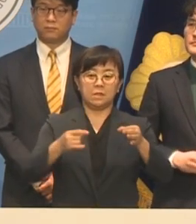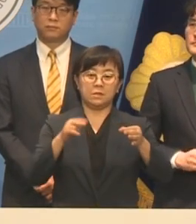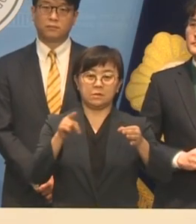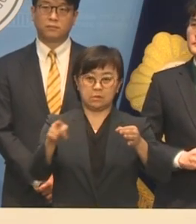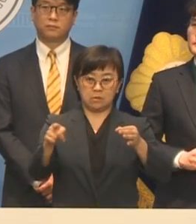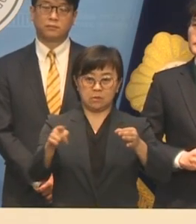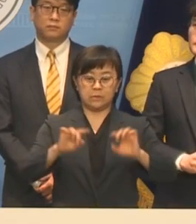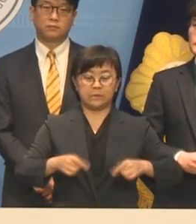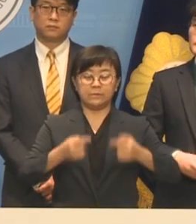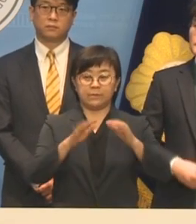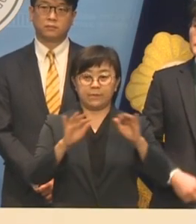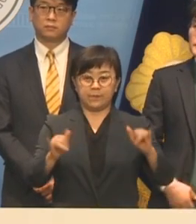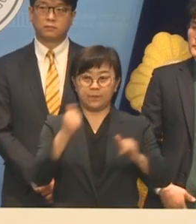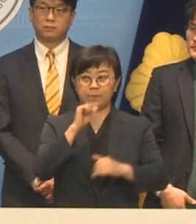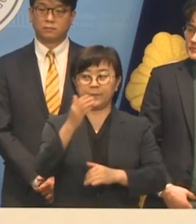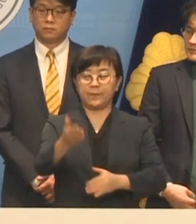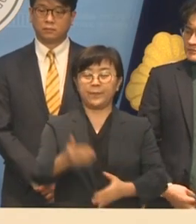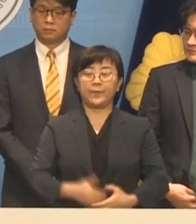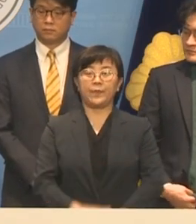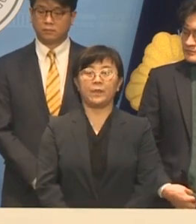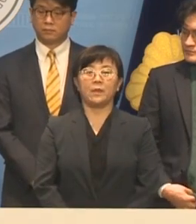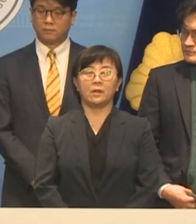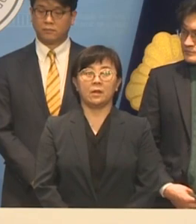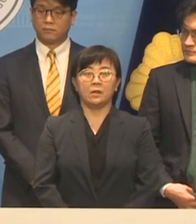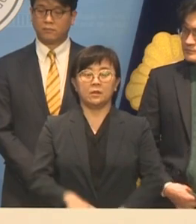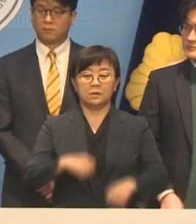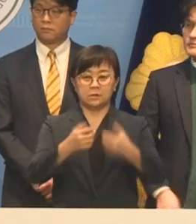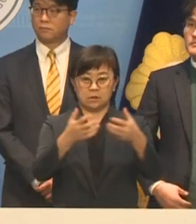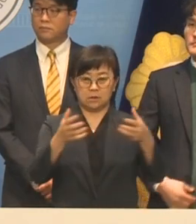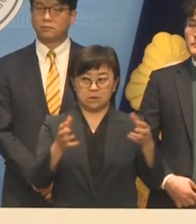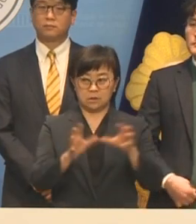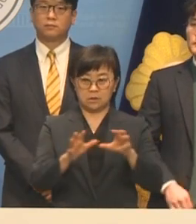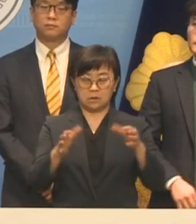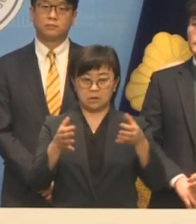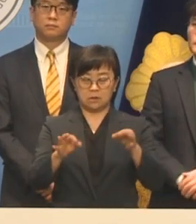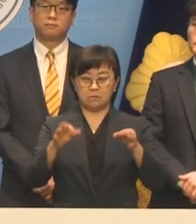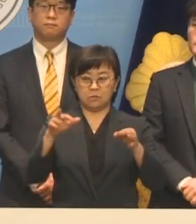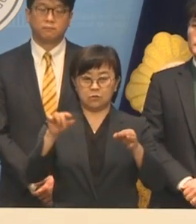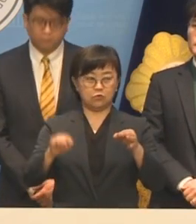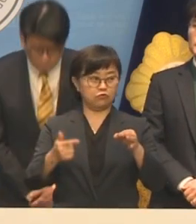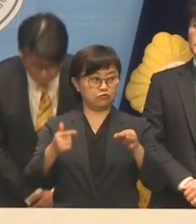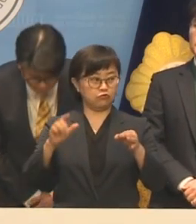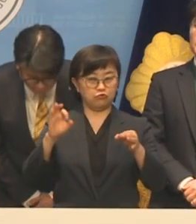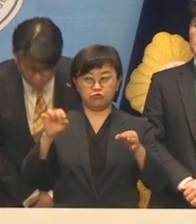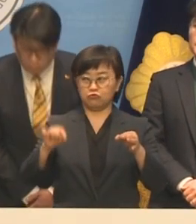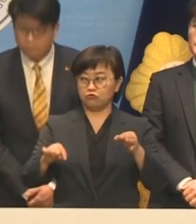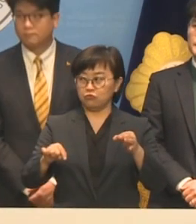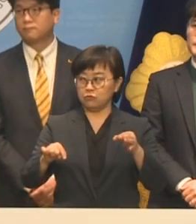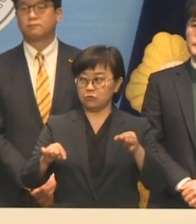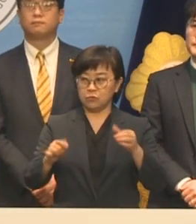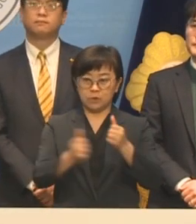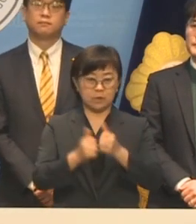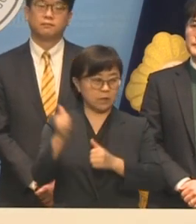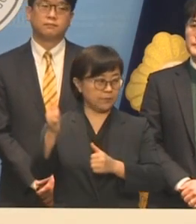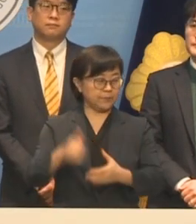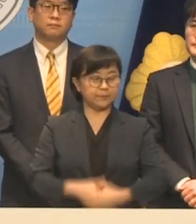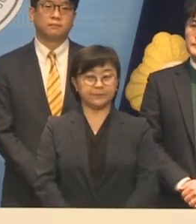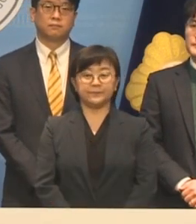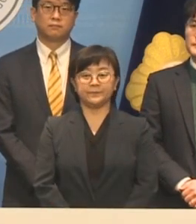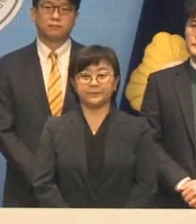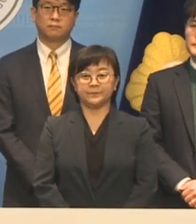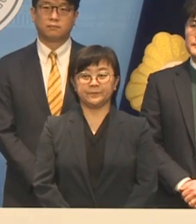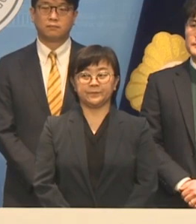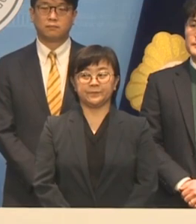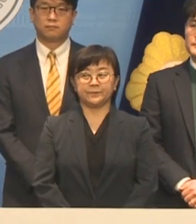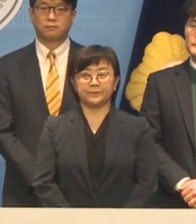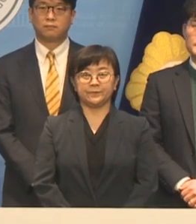먼저 소개드리도록 하겠습니다. 정의당 김준우 비상대책위원장님 참석하셨습니다. 네,